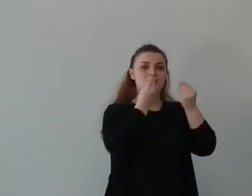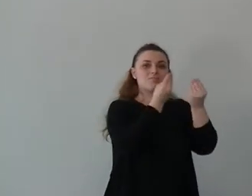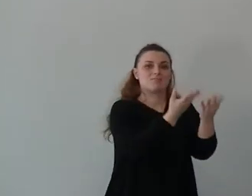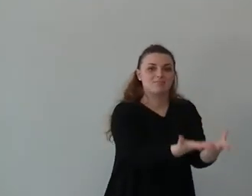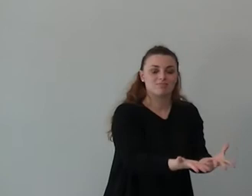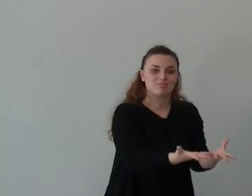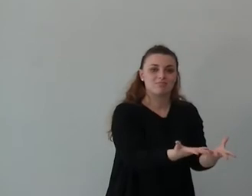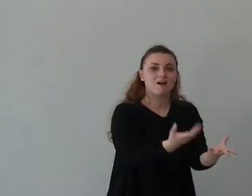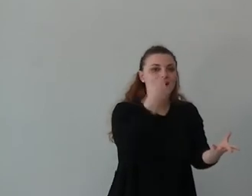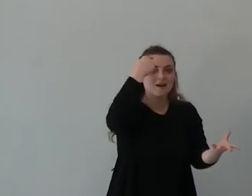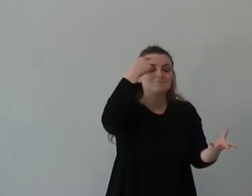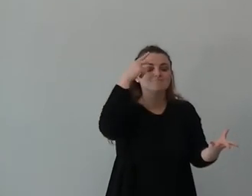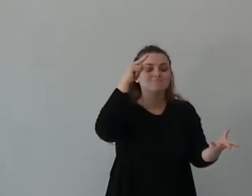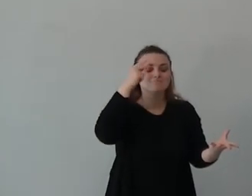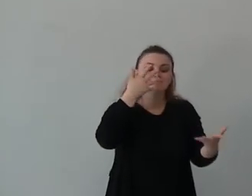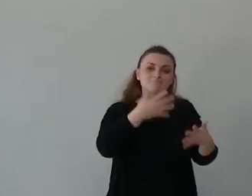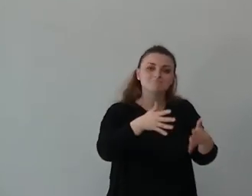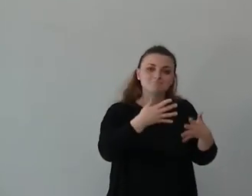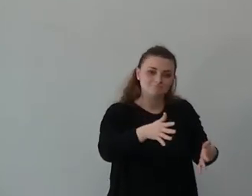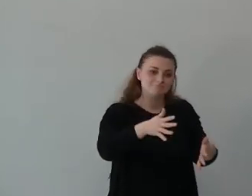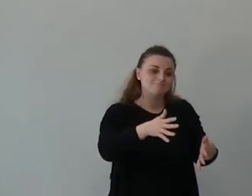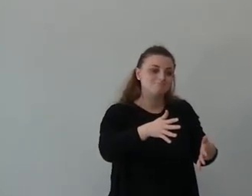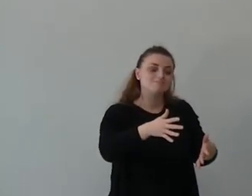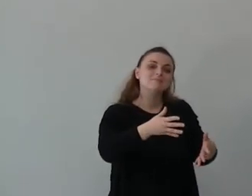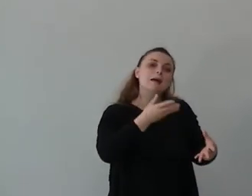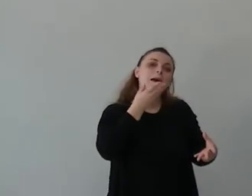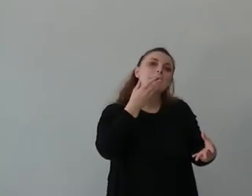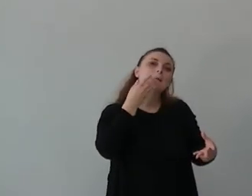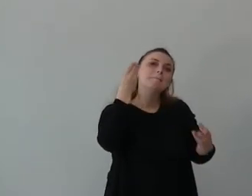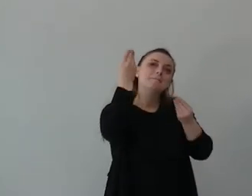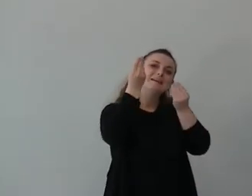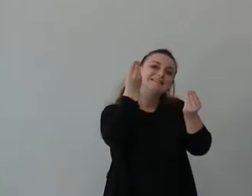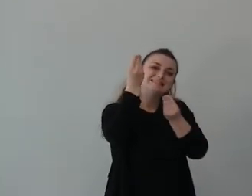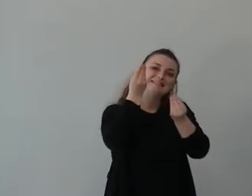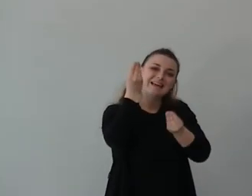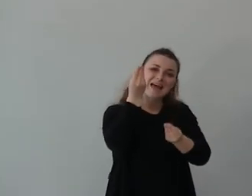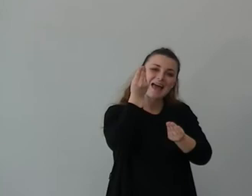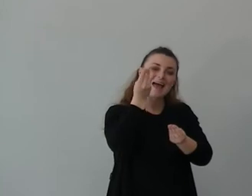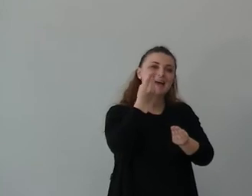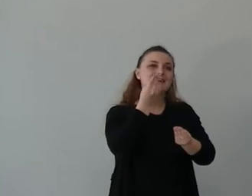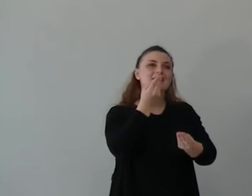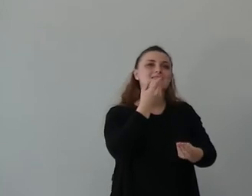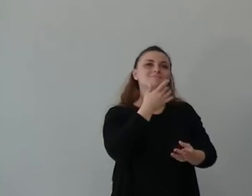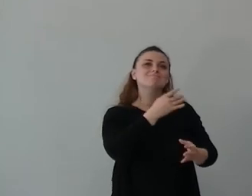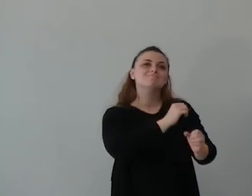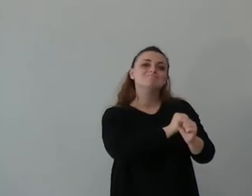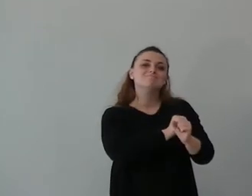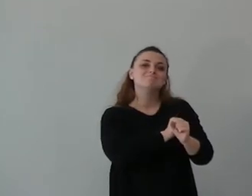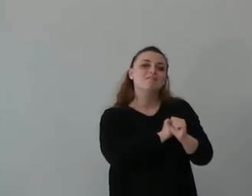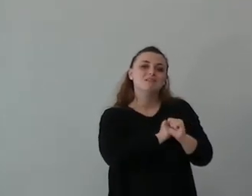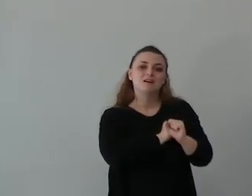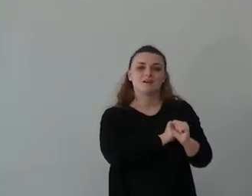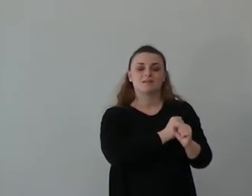avvenire e una speranza. Voi mi invocherete, verrete a pregarmi, e io vi esaudirò. Voi mi cercherete e